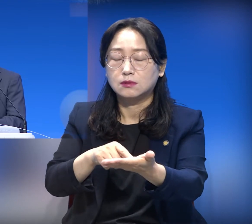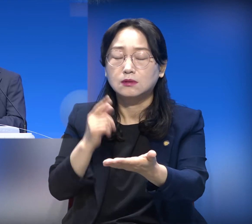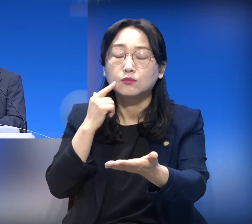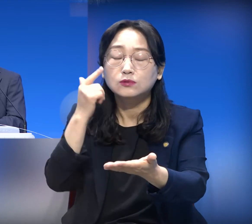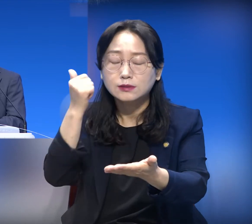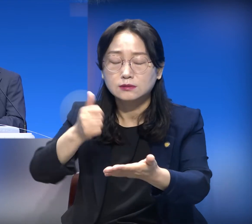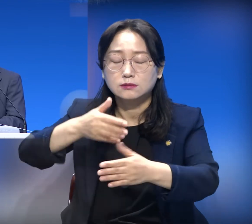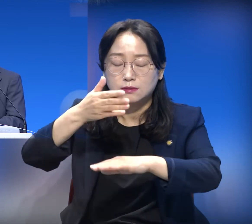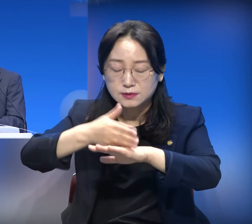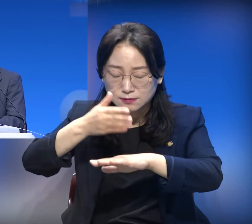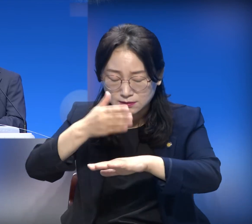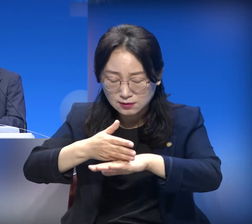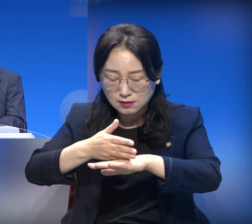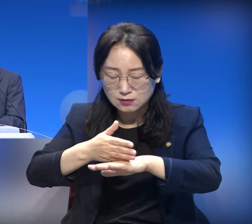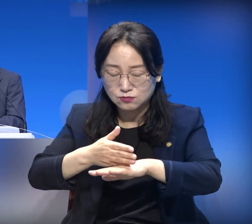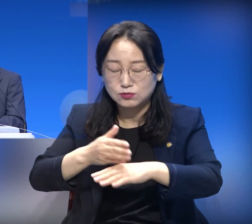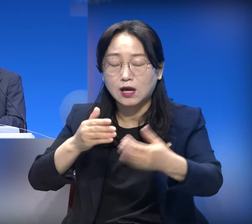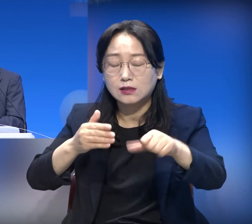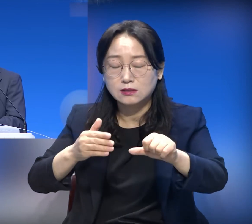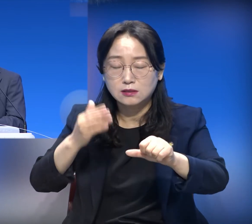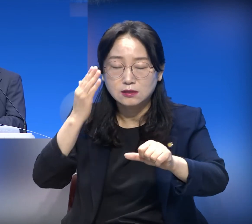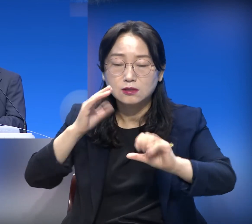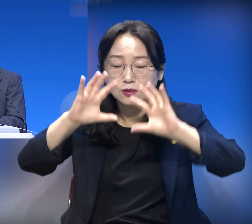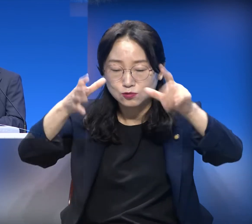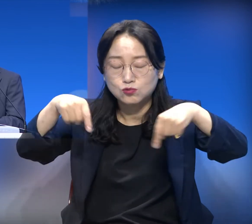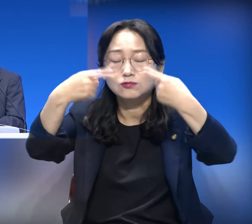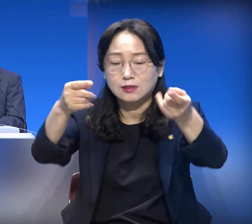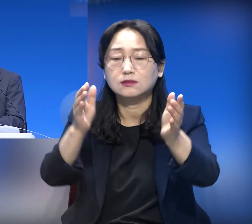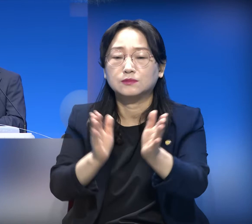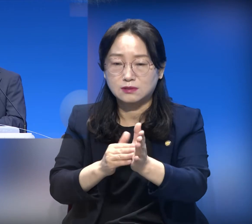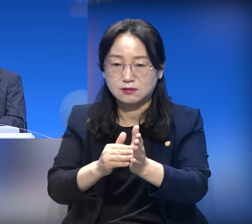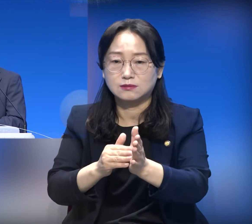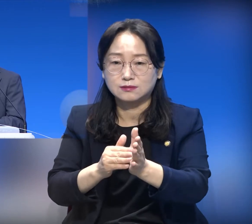목사님 감사합니다. 제 아들 천국 갔어요.